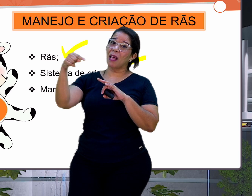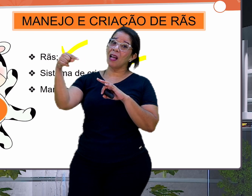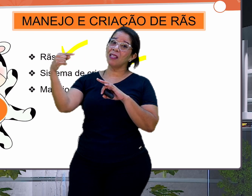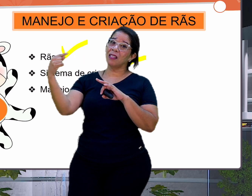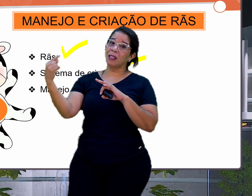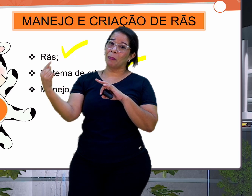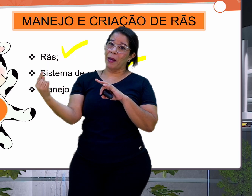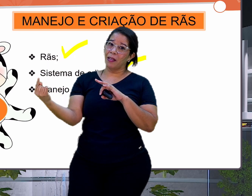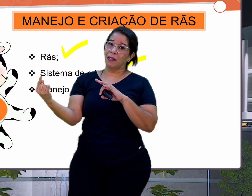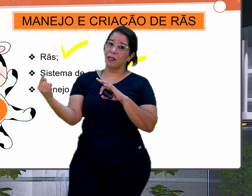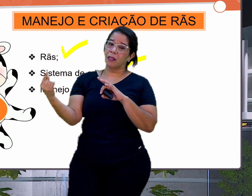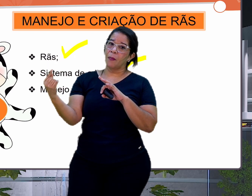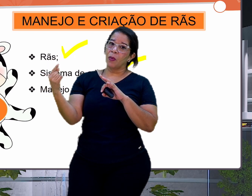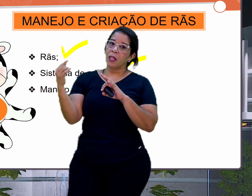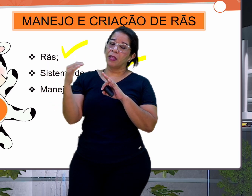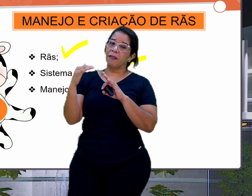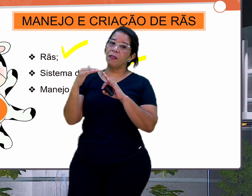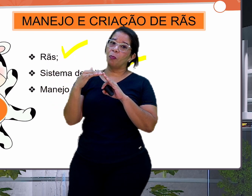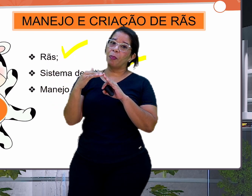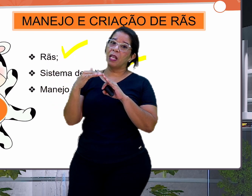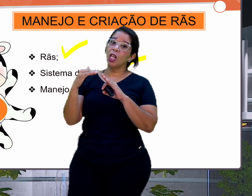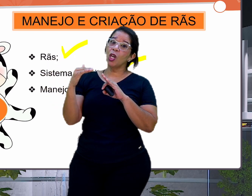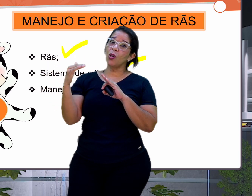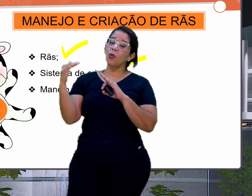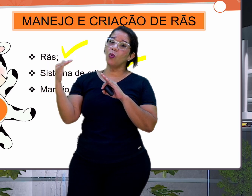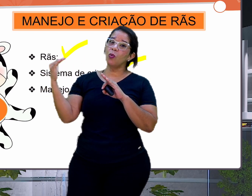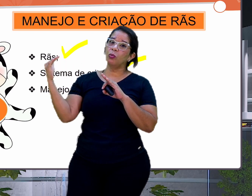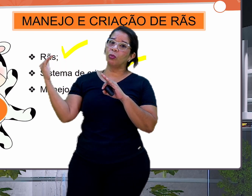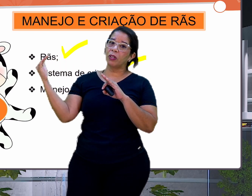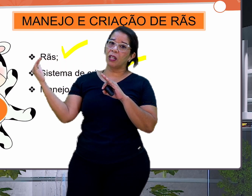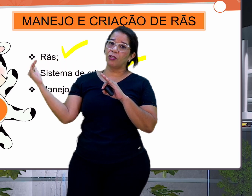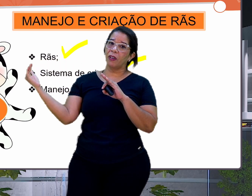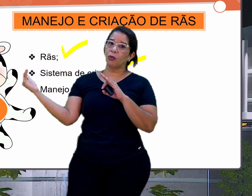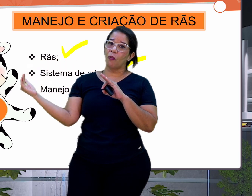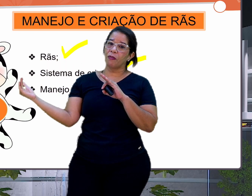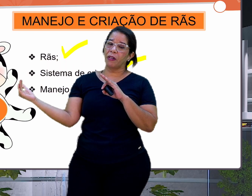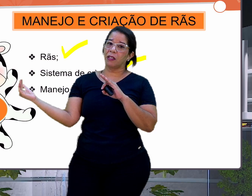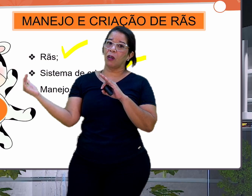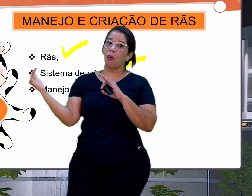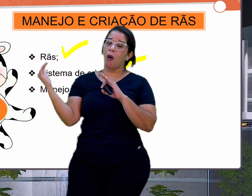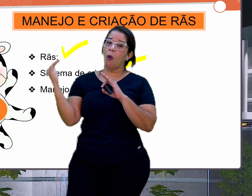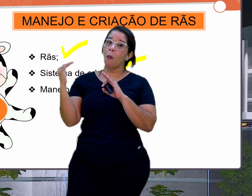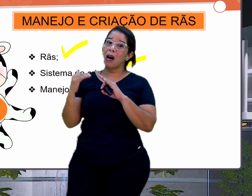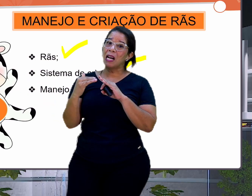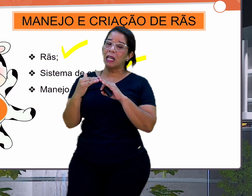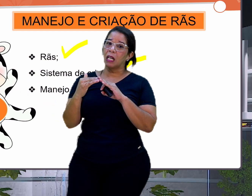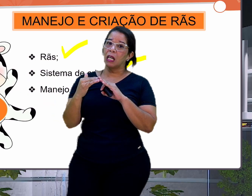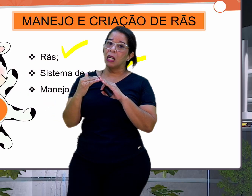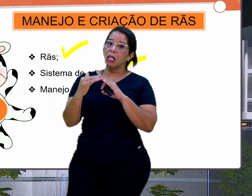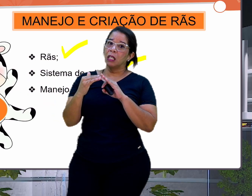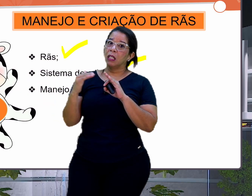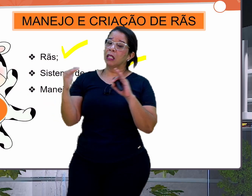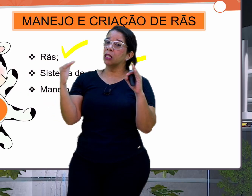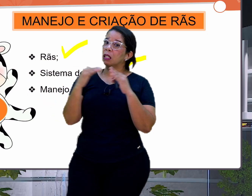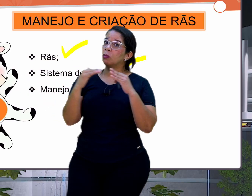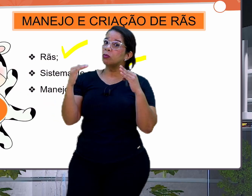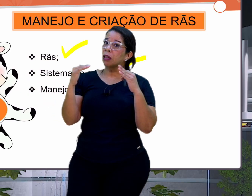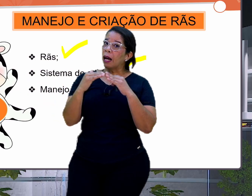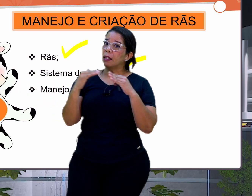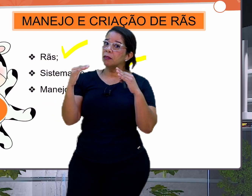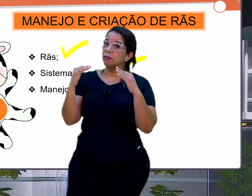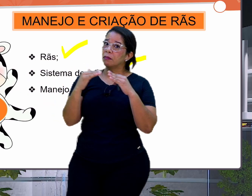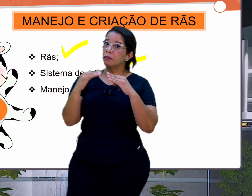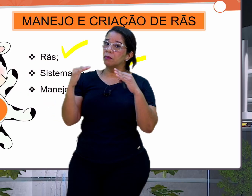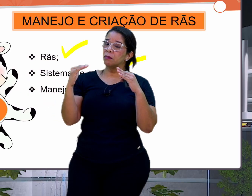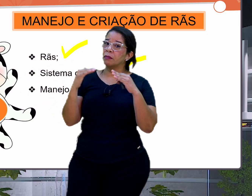que determinadas espécies, devido ao período que elas tiveram de convivência humana, ainda